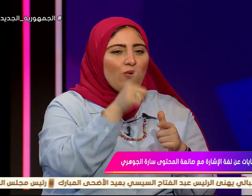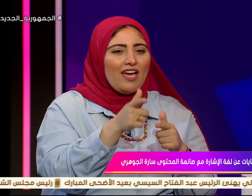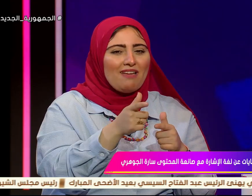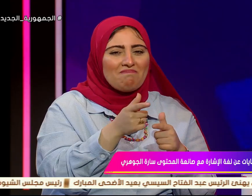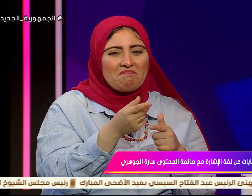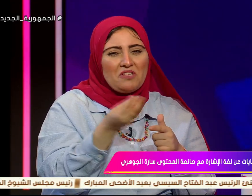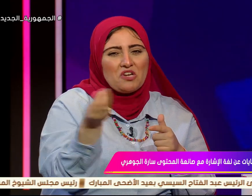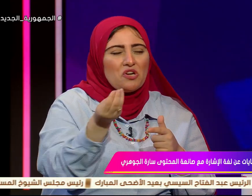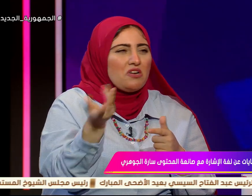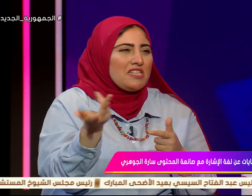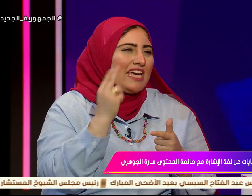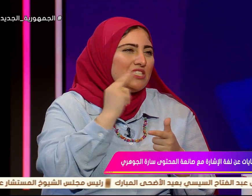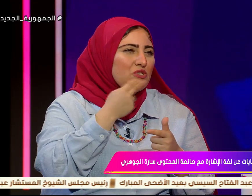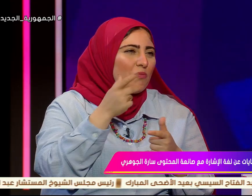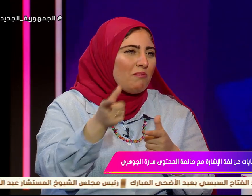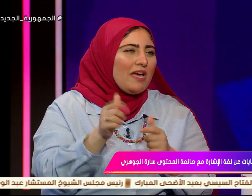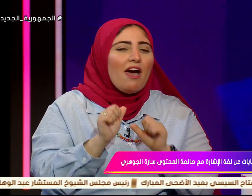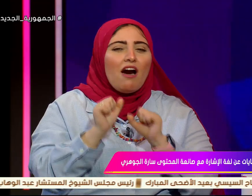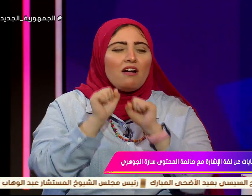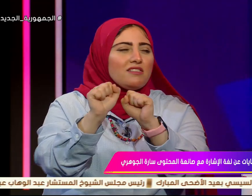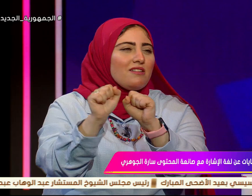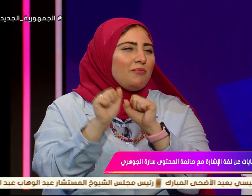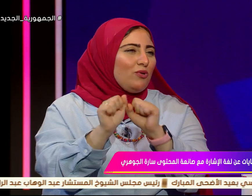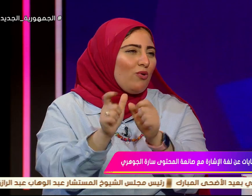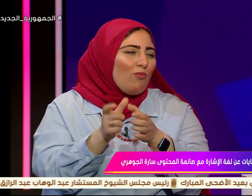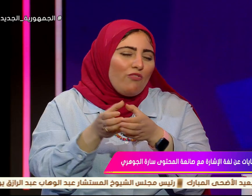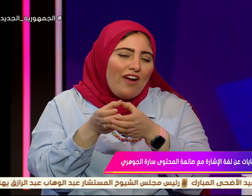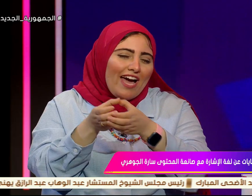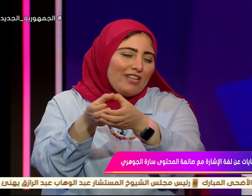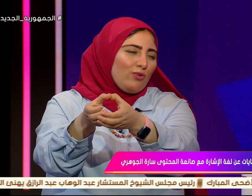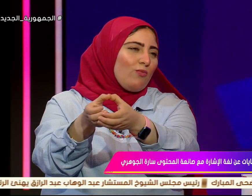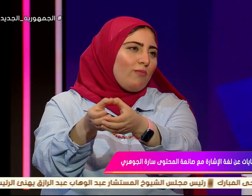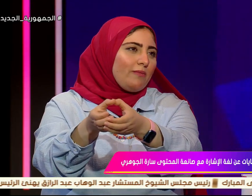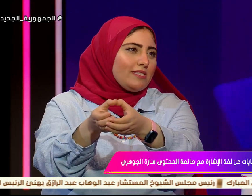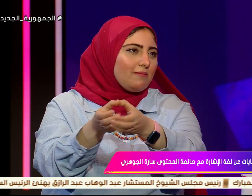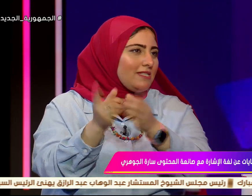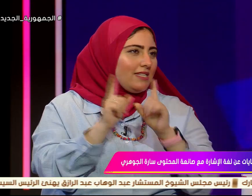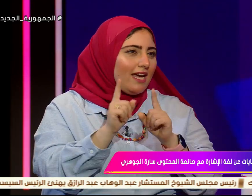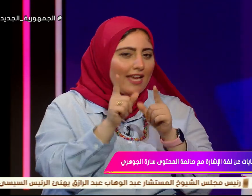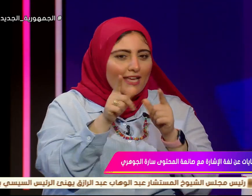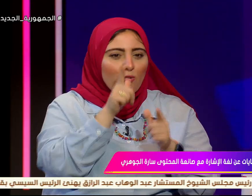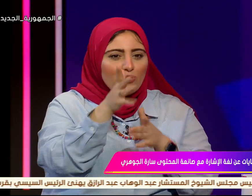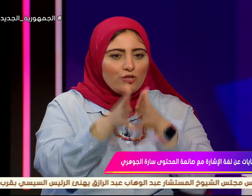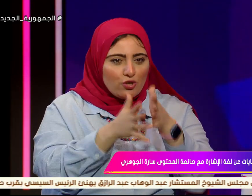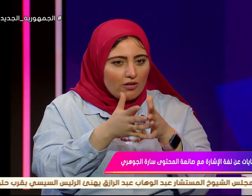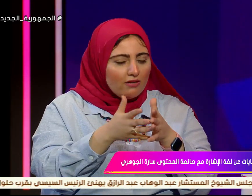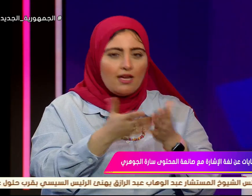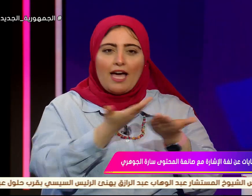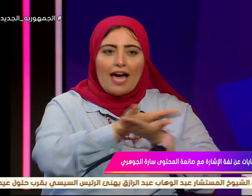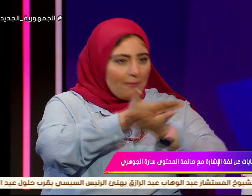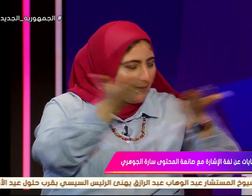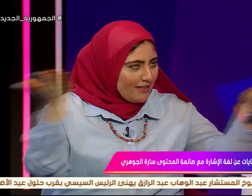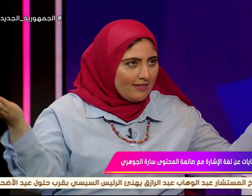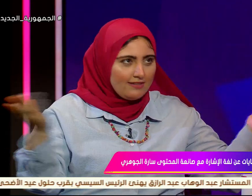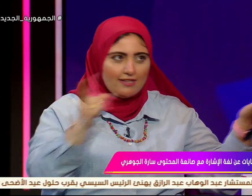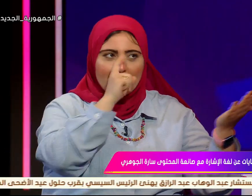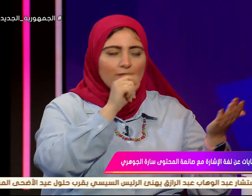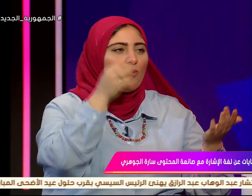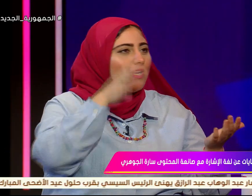لغه لاشخاص عادي سم خاصه بيه وفي حياتهم هم بس بس لا هي لغه اشاره عامه جدا لازم كل